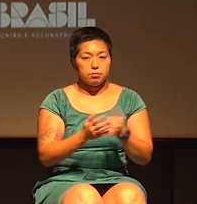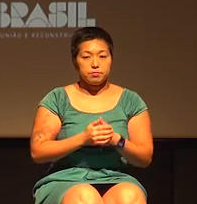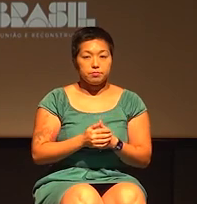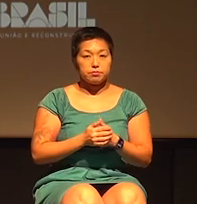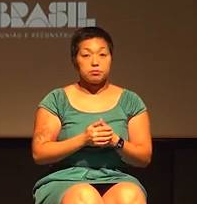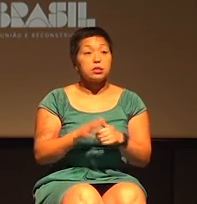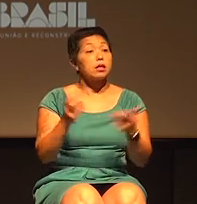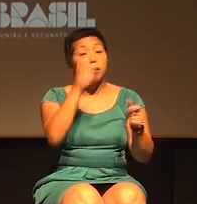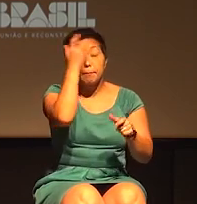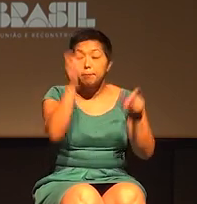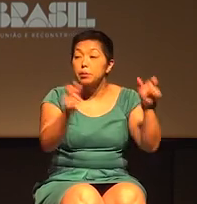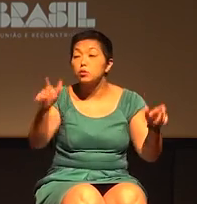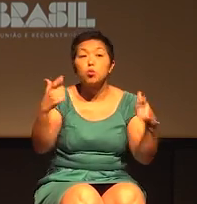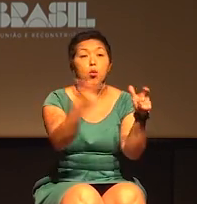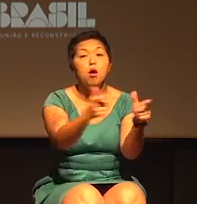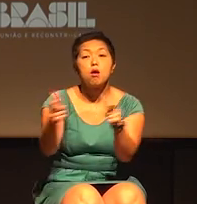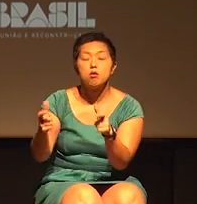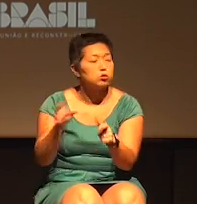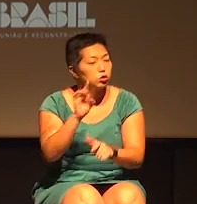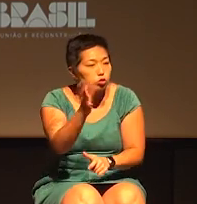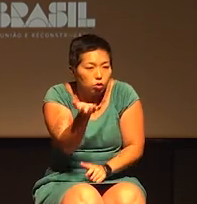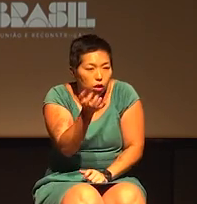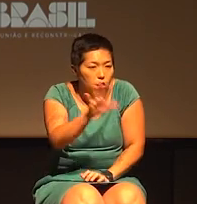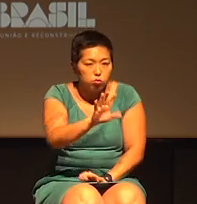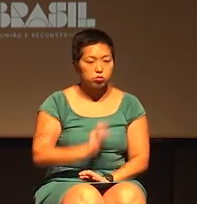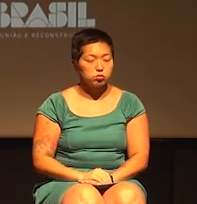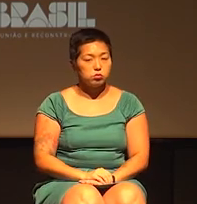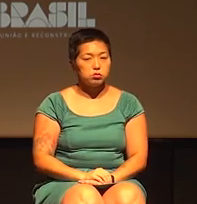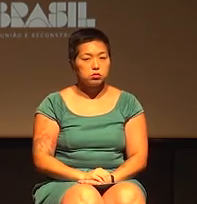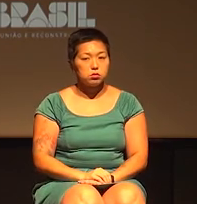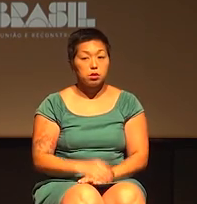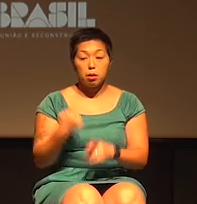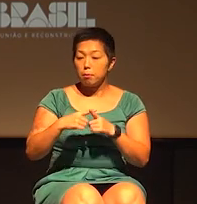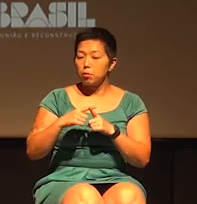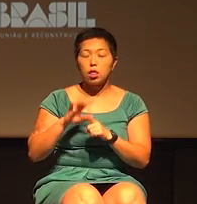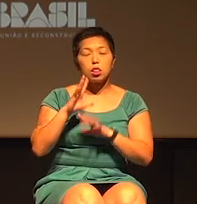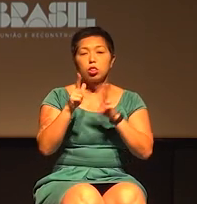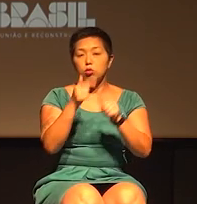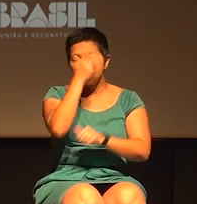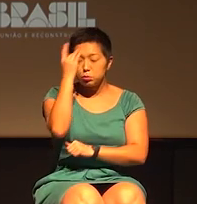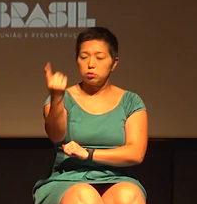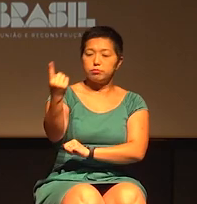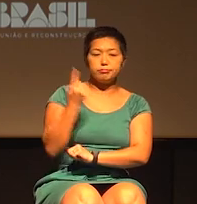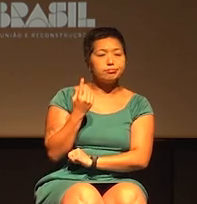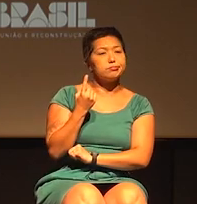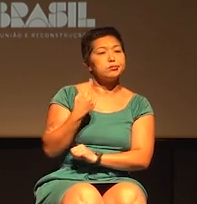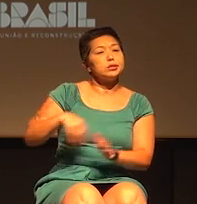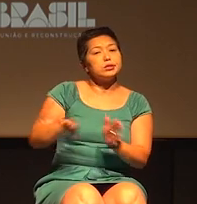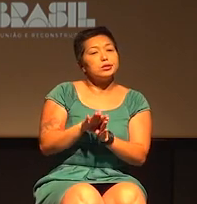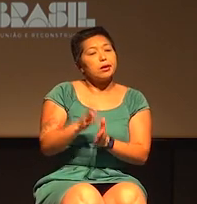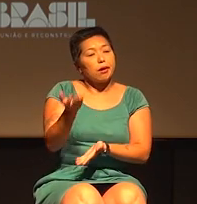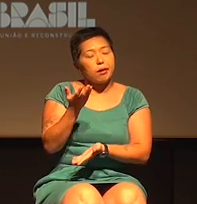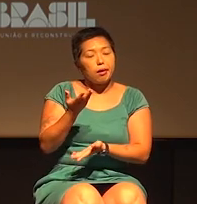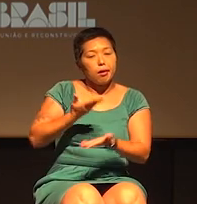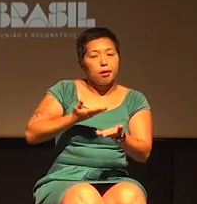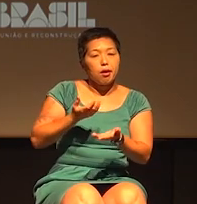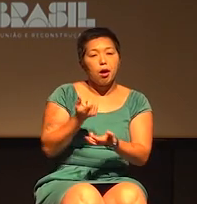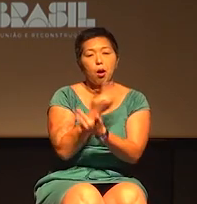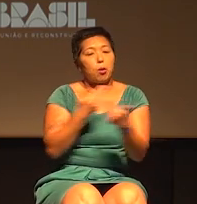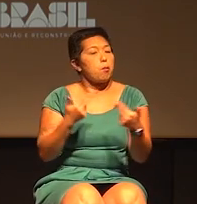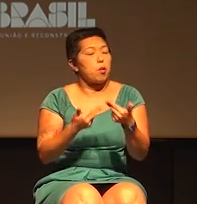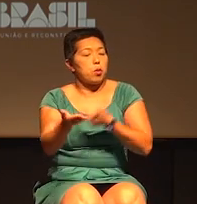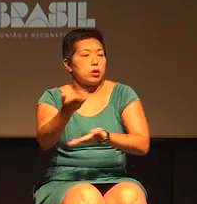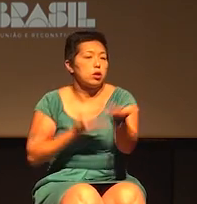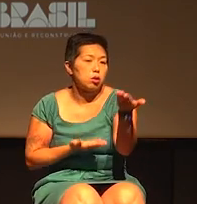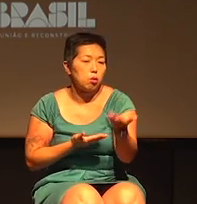C pessoas eu preciso saber é só isso que eu quero de vocês Ah porque todo mundo chega aqui e sempre quer alguma coisa